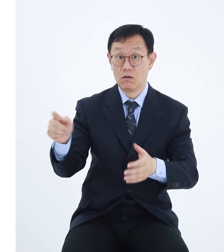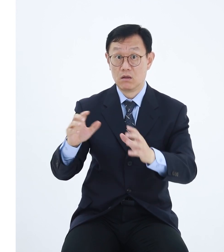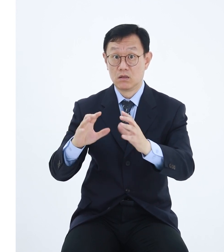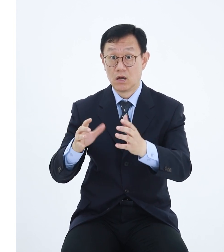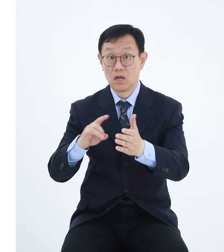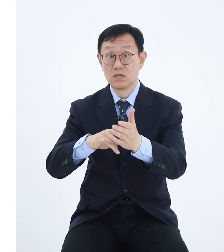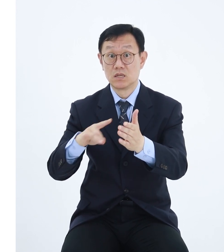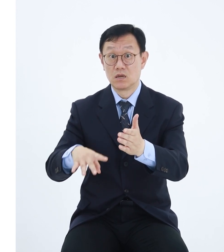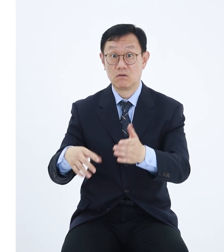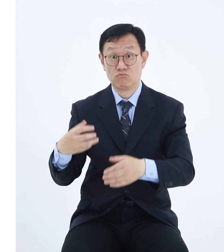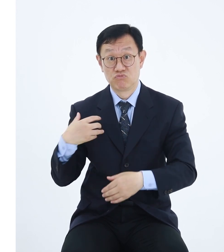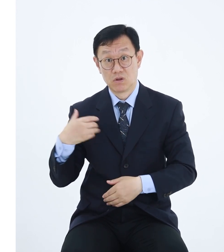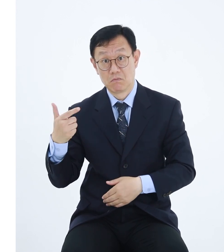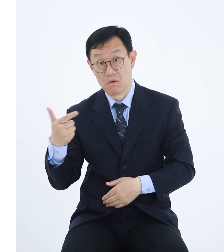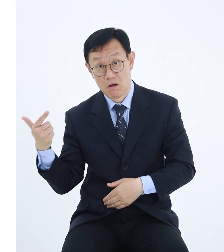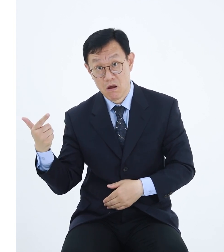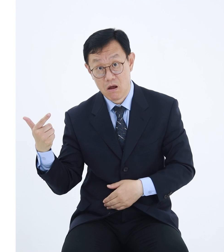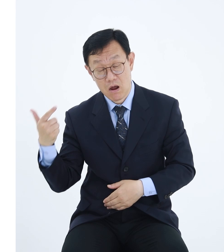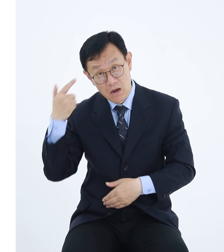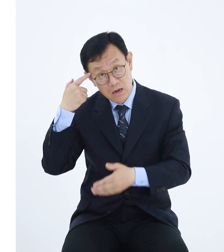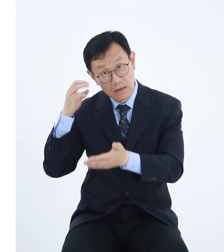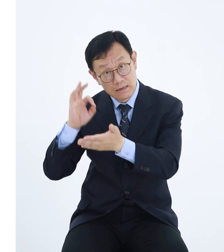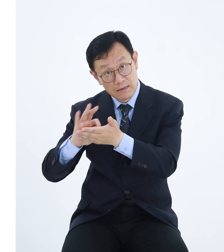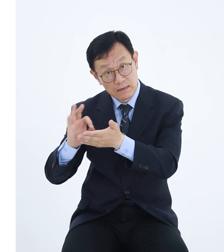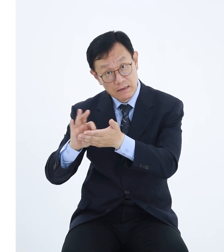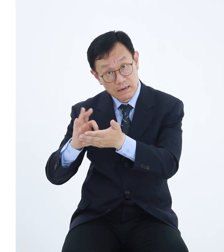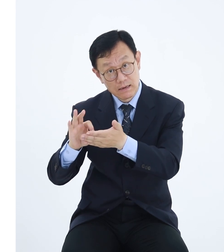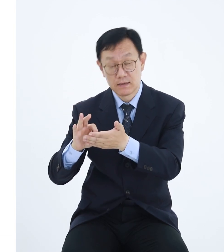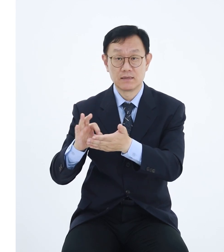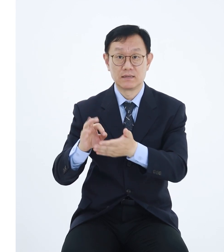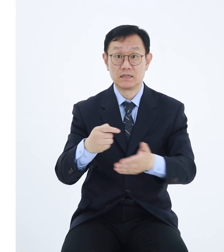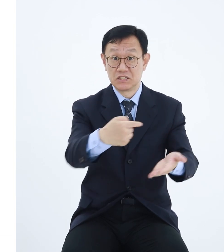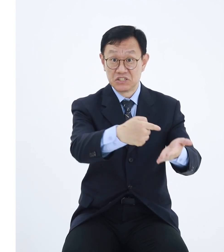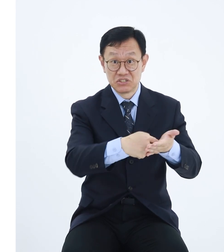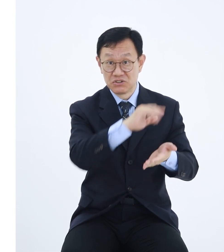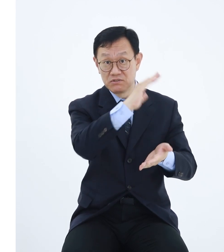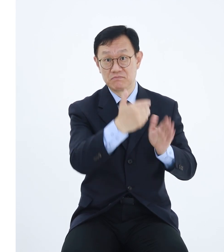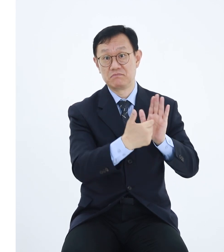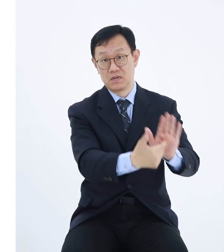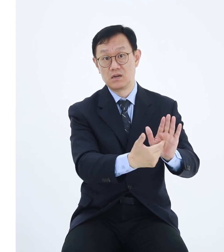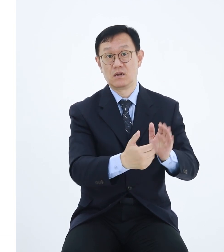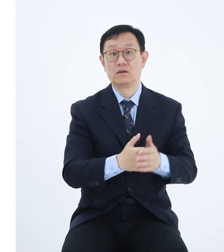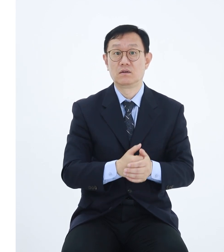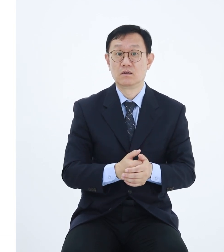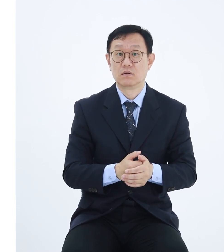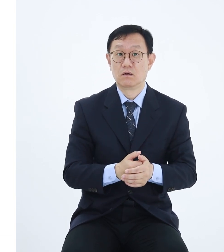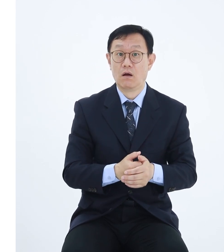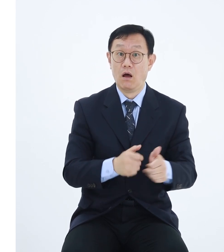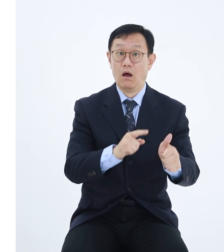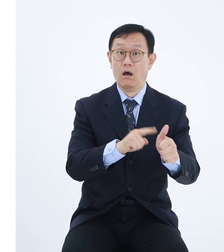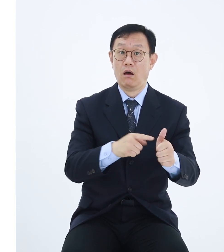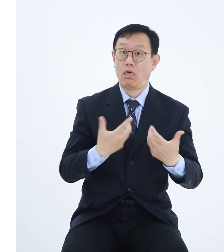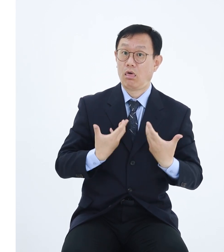부담으로 이어질 것을 우려해 신청에 반려된 것이었습니다 KC 가족은 망연자씨라고 말했습니다